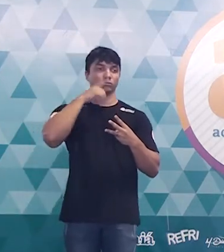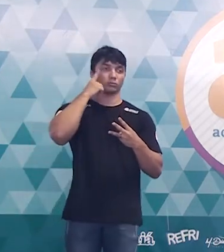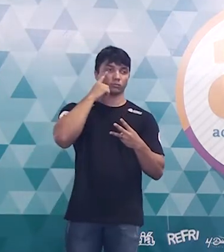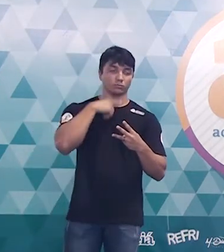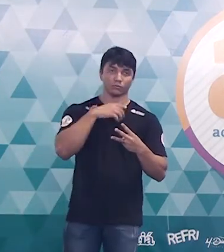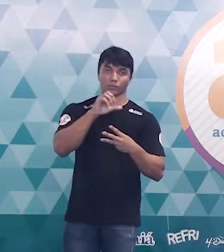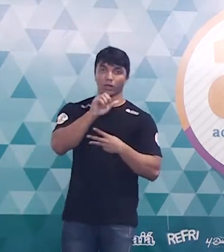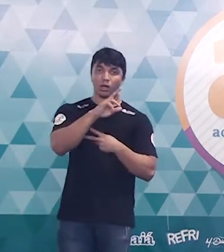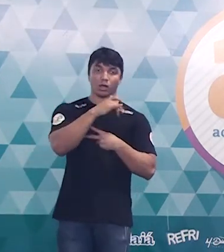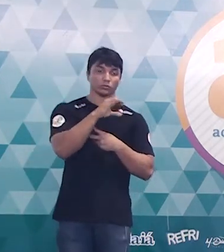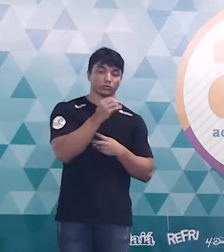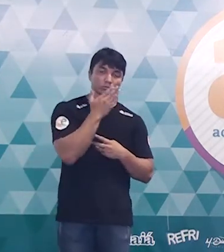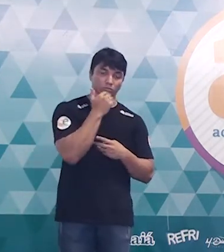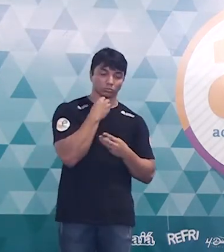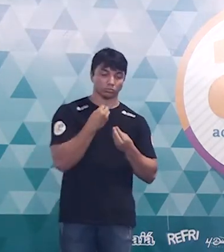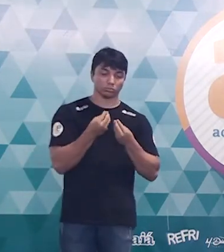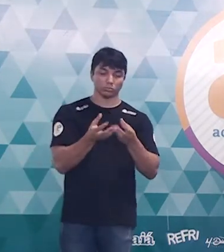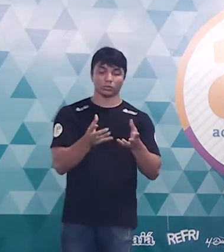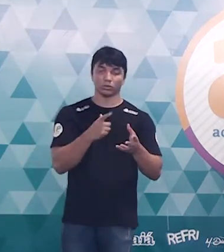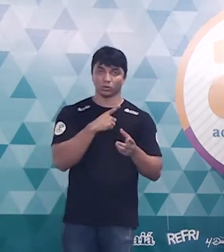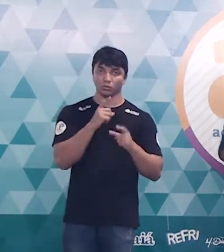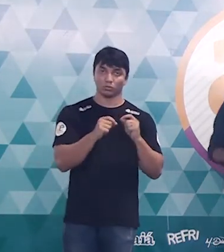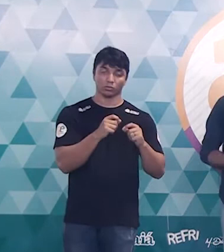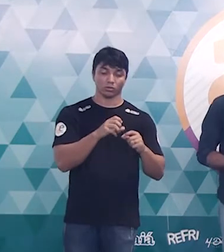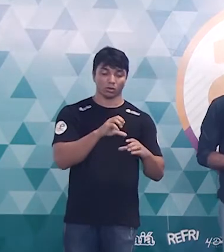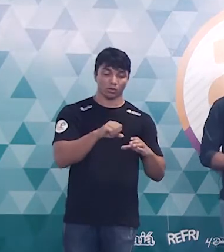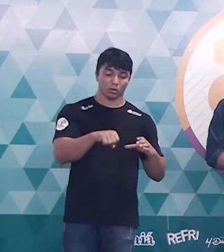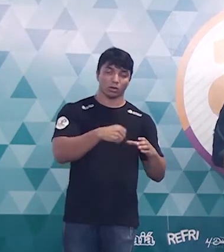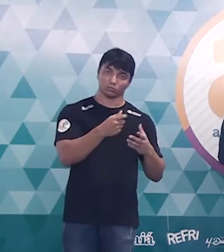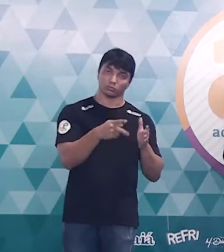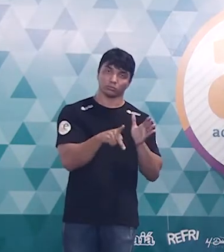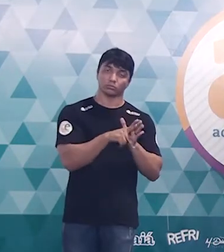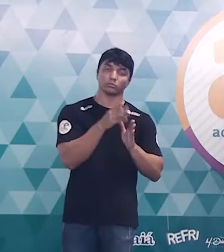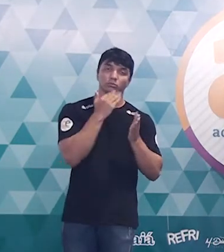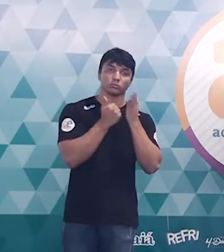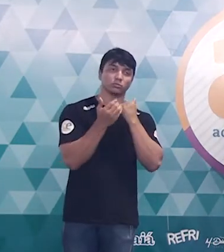de ração e tinha lá ração,